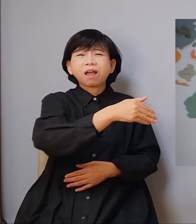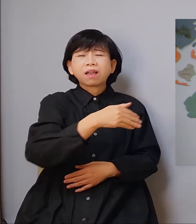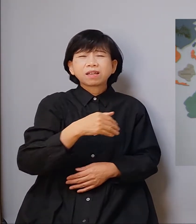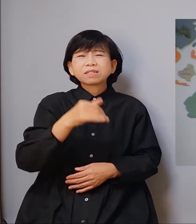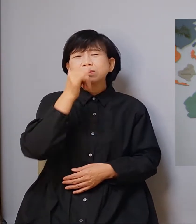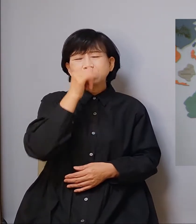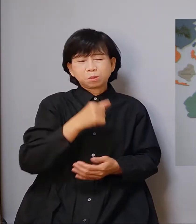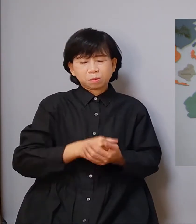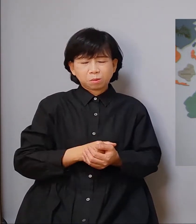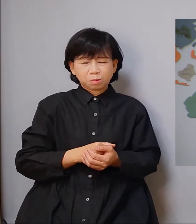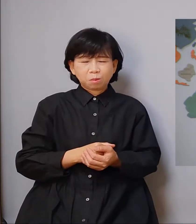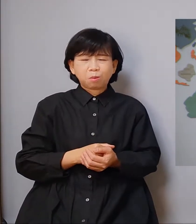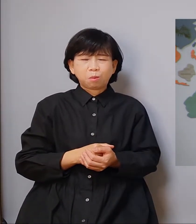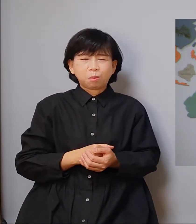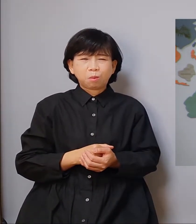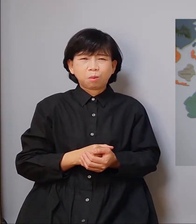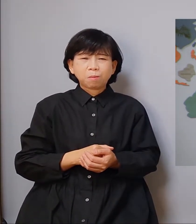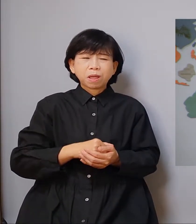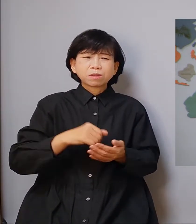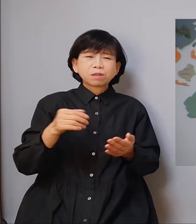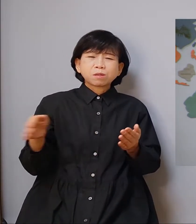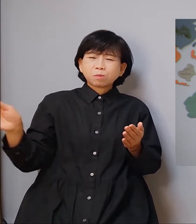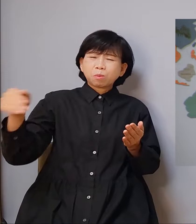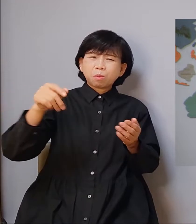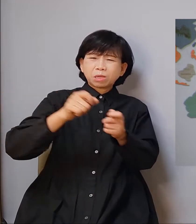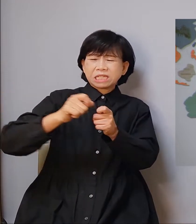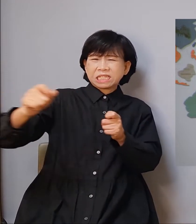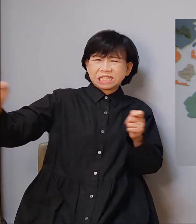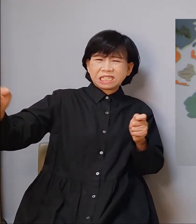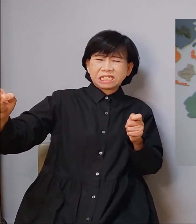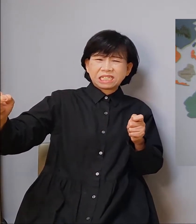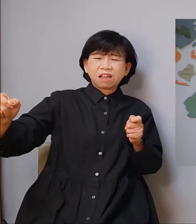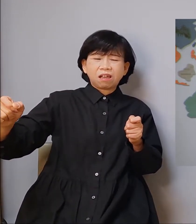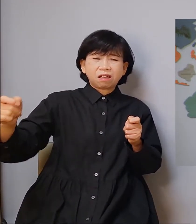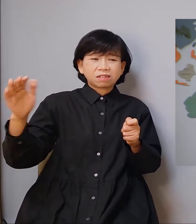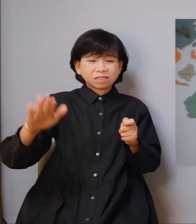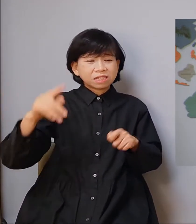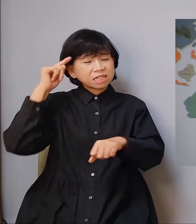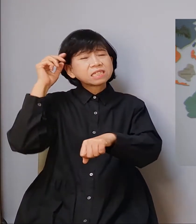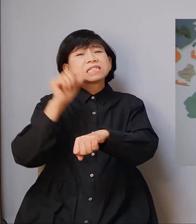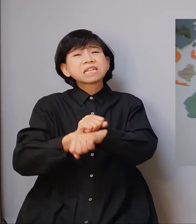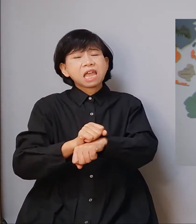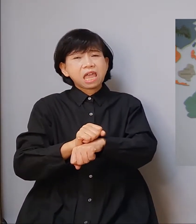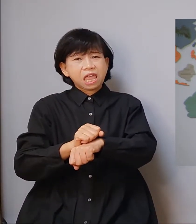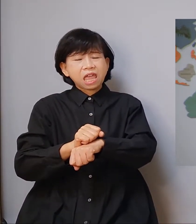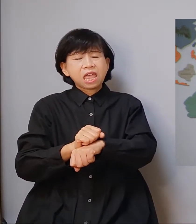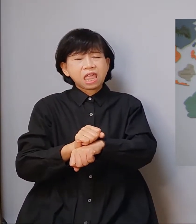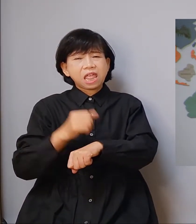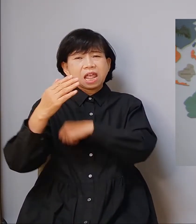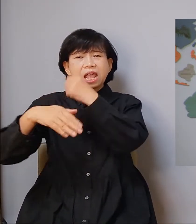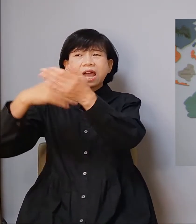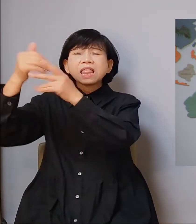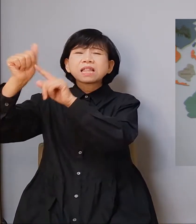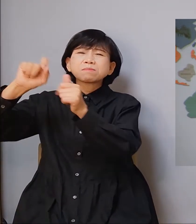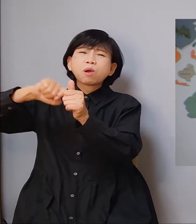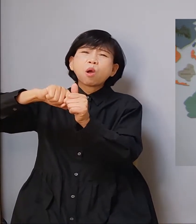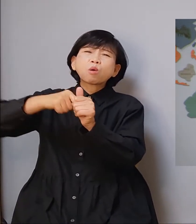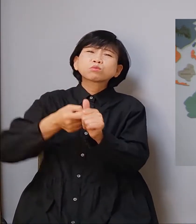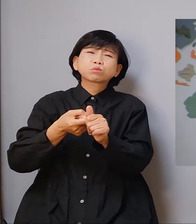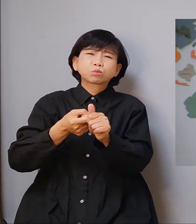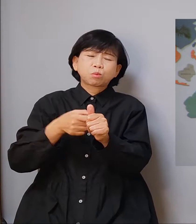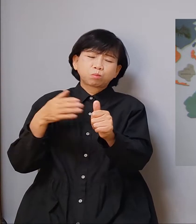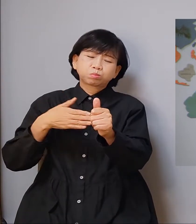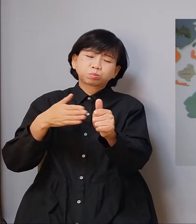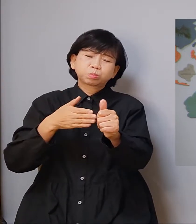어리석은 길처럼 보입니다. 하지만 훨씬 더 지혜로운 길이기에 하나님은 억지로 그 길을